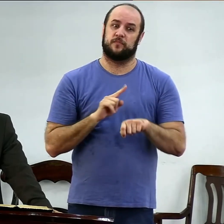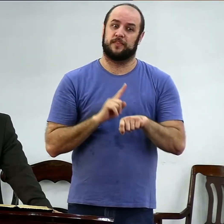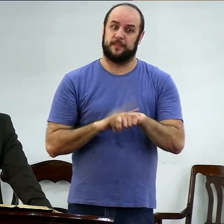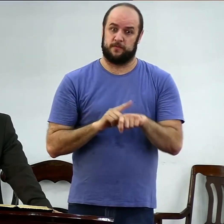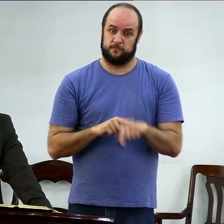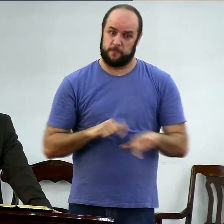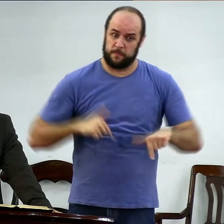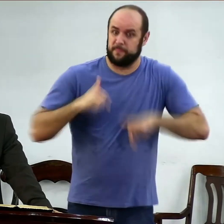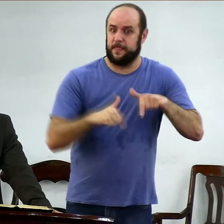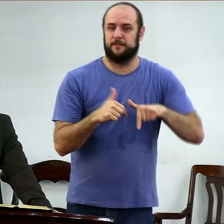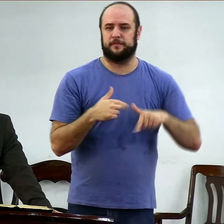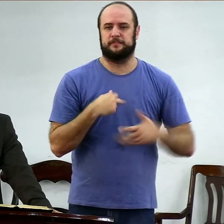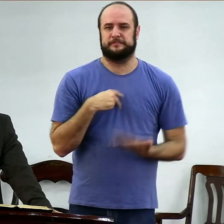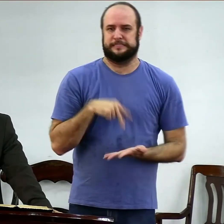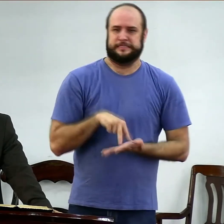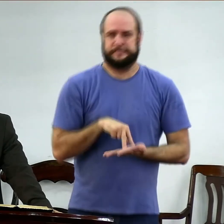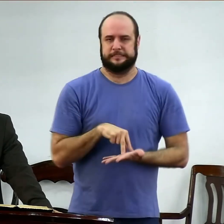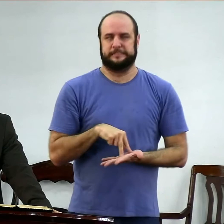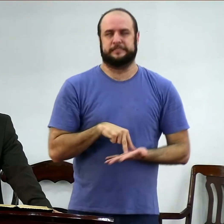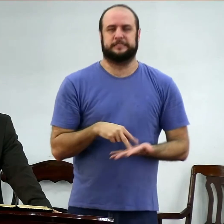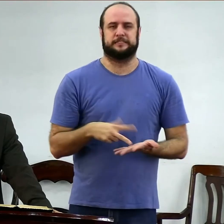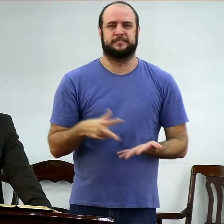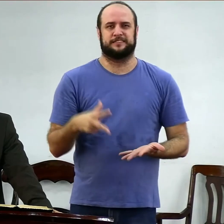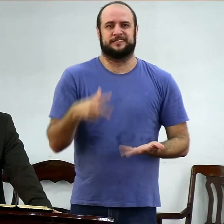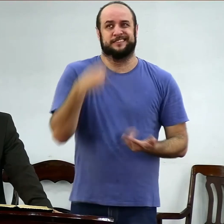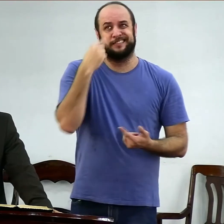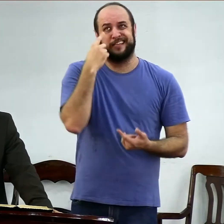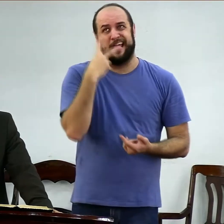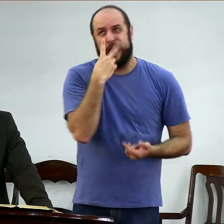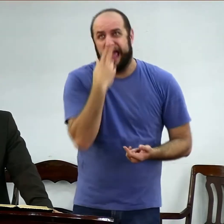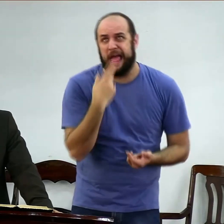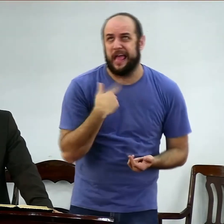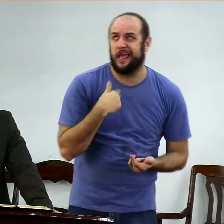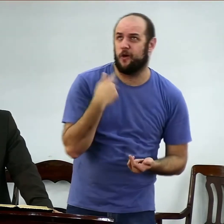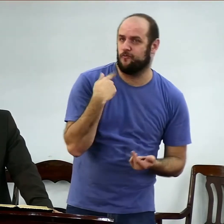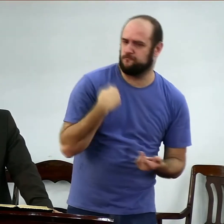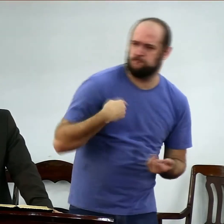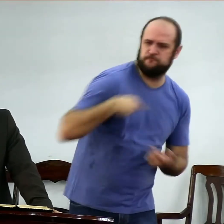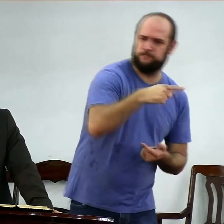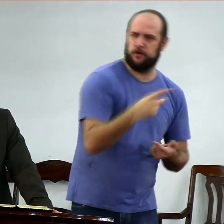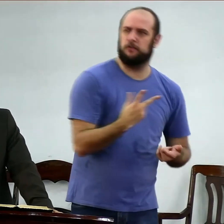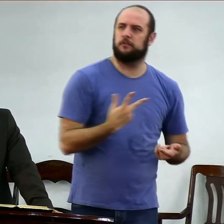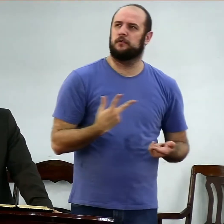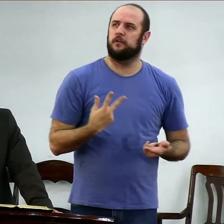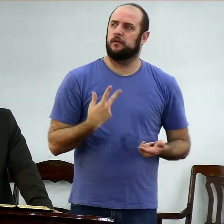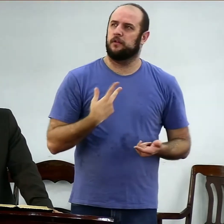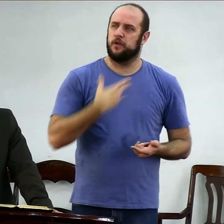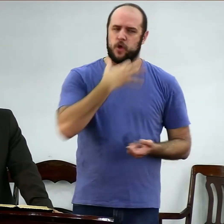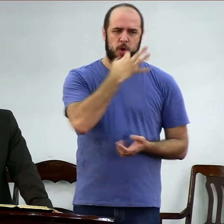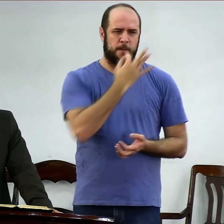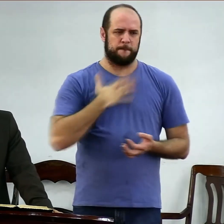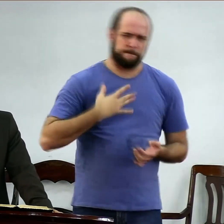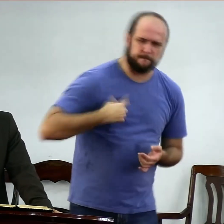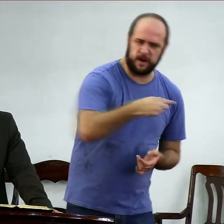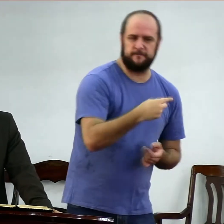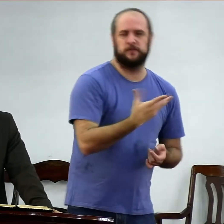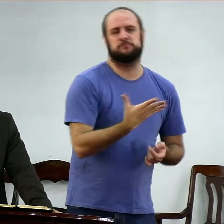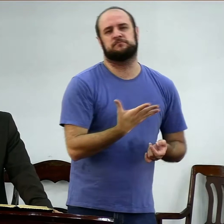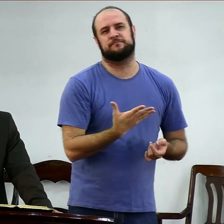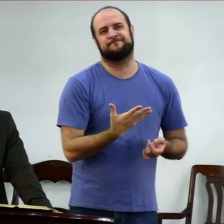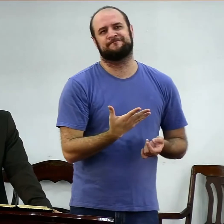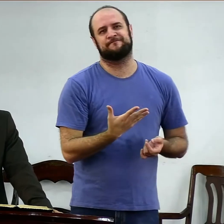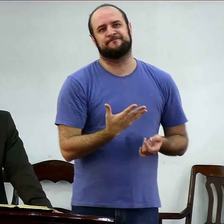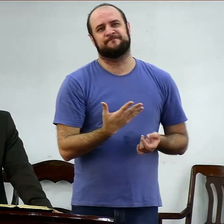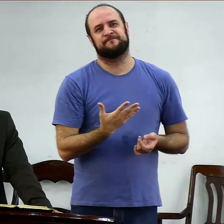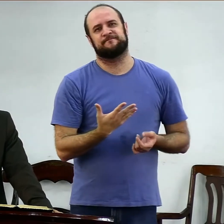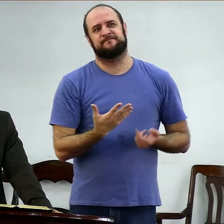Deus, nesse ponto eu acho que eu vou agir conforme as minhas próprias forças,